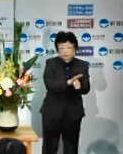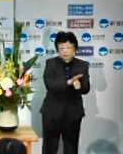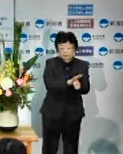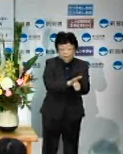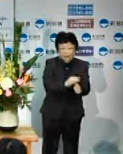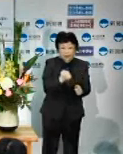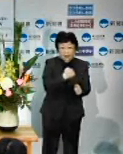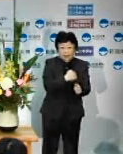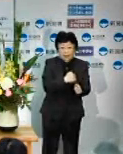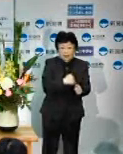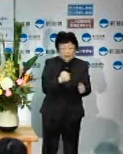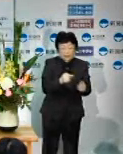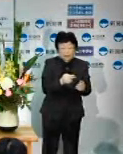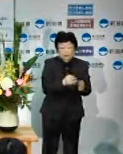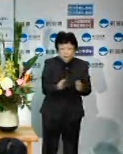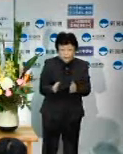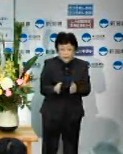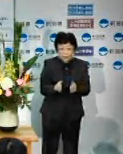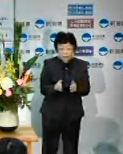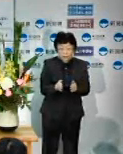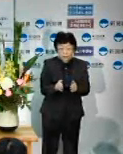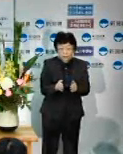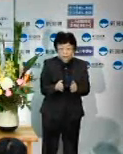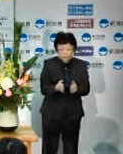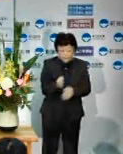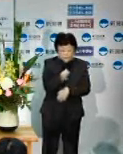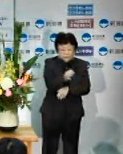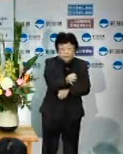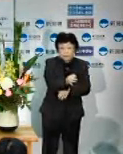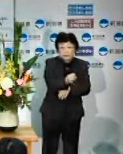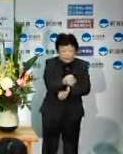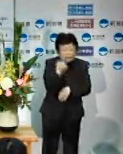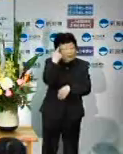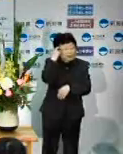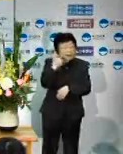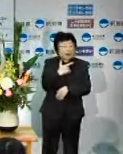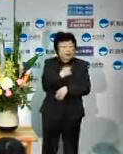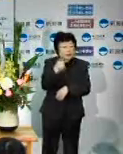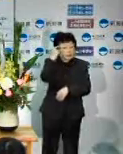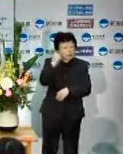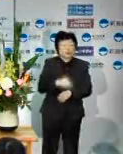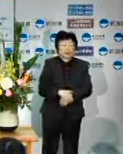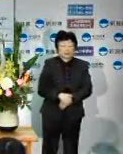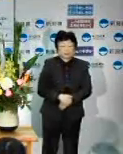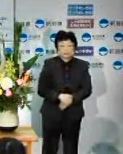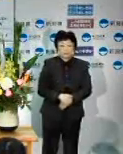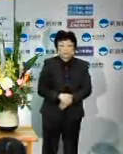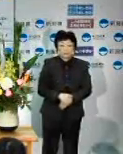配るといいますか、手を差し伸べるということはしっかり考えていきたいと思います。